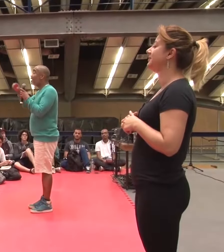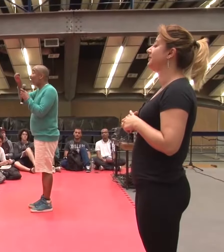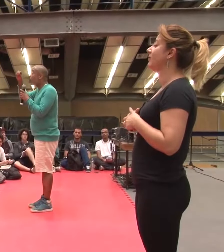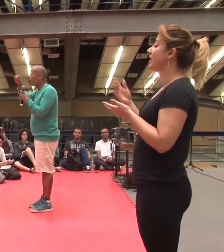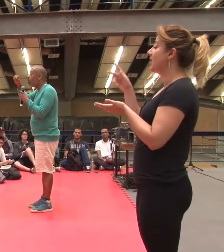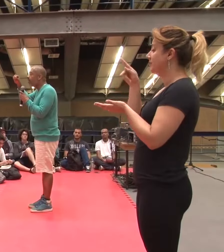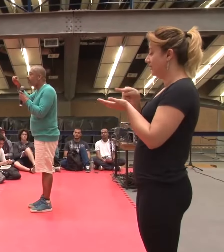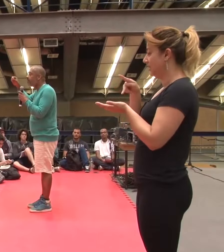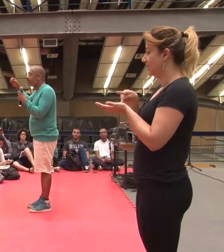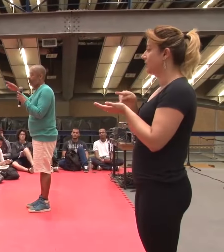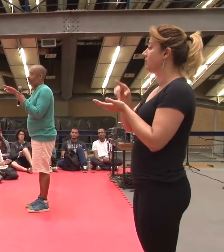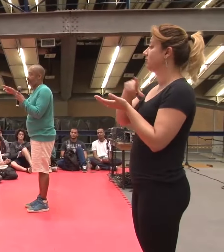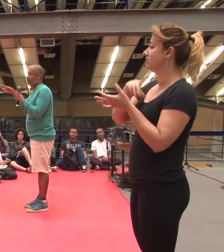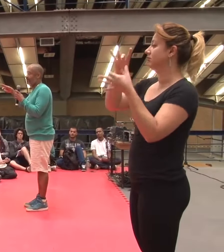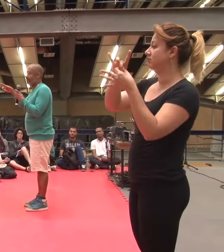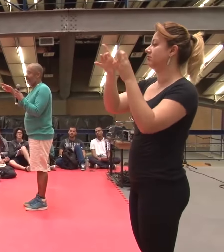Na verdade, elas